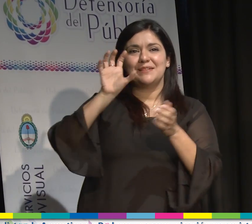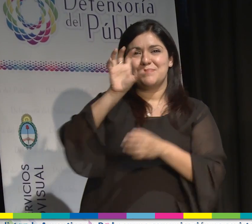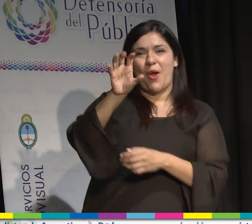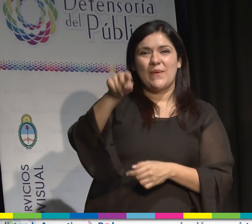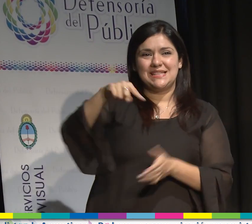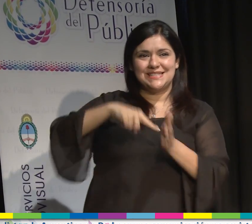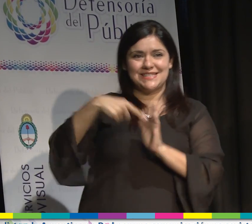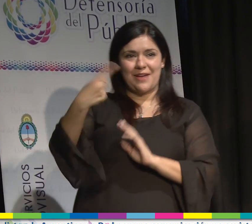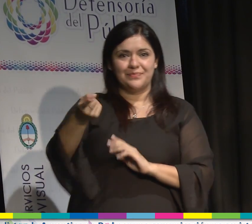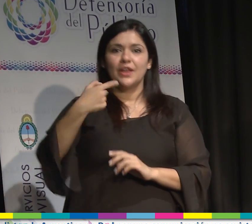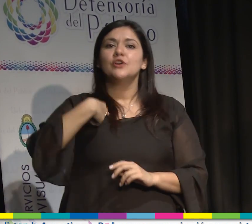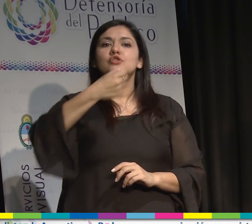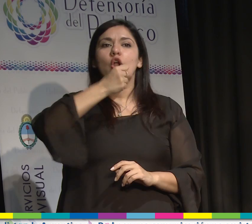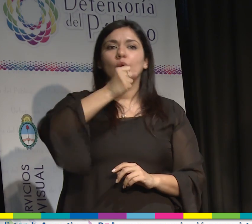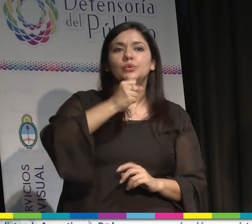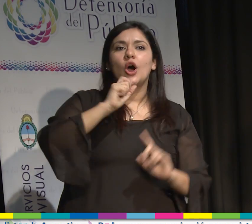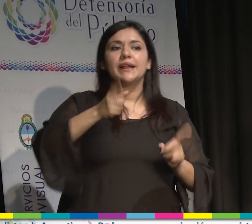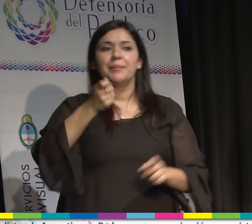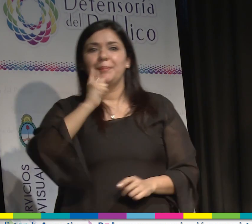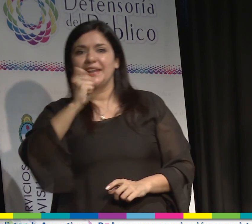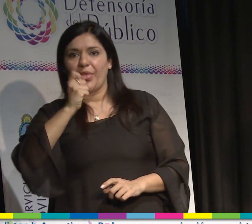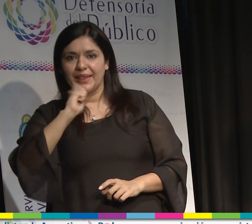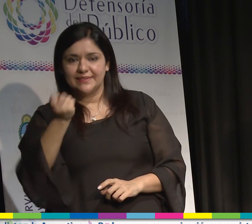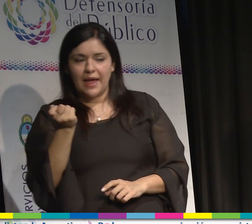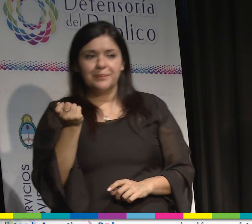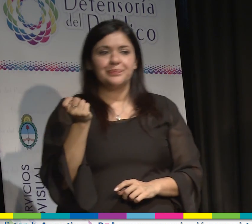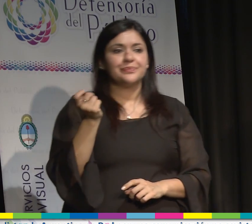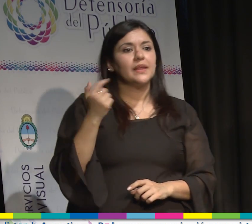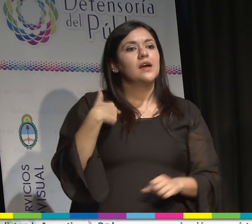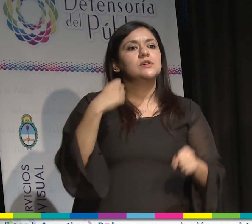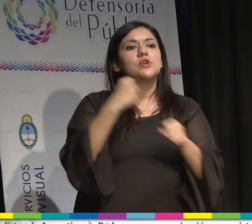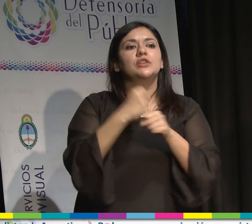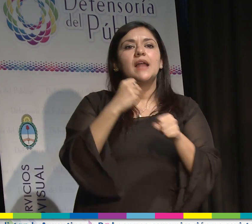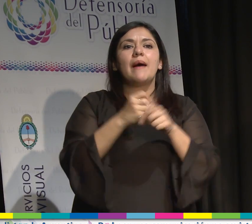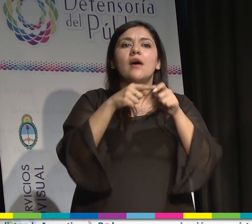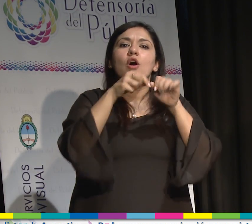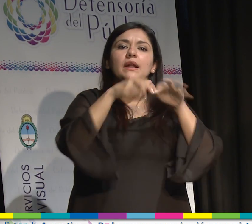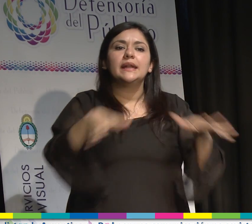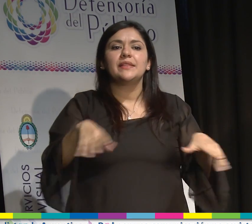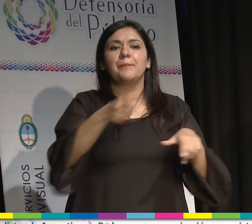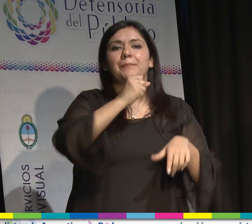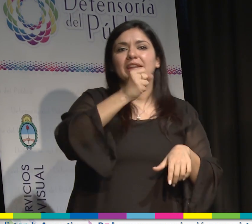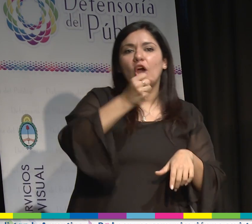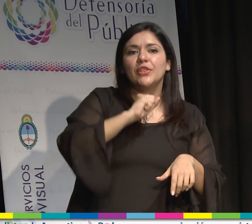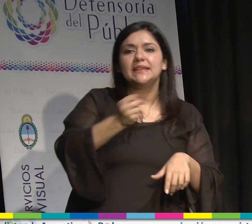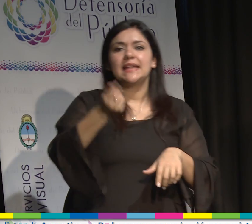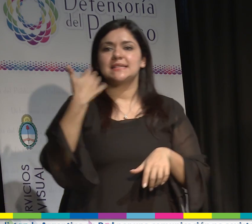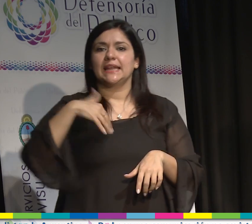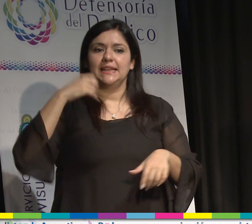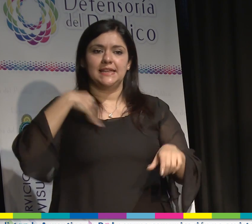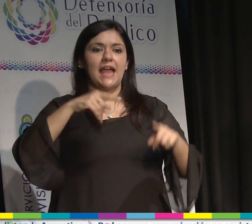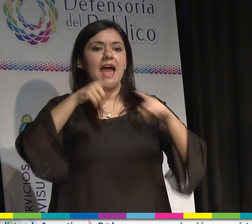aires soy locutores y periodista e íntegro como se acaba de decir la red de periodistas de argentina en red por una comunicación